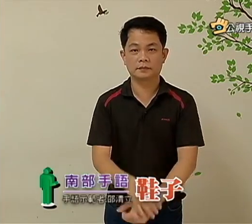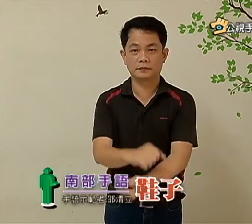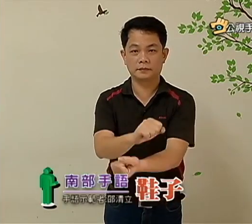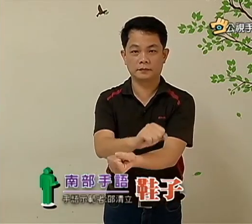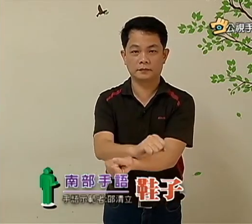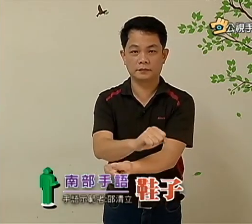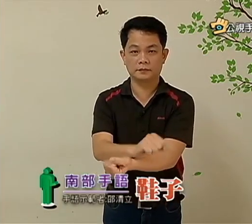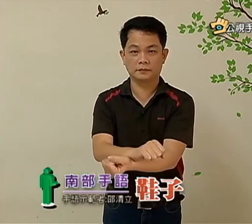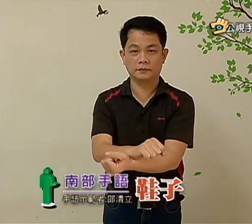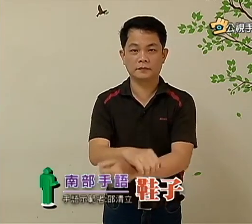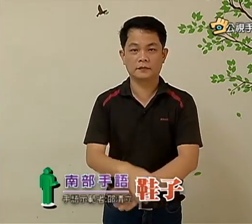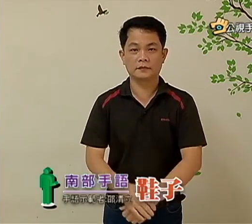鞋子。